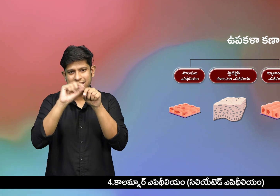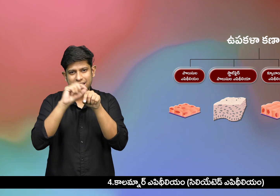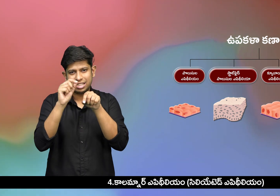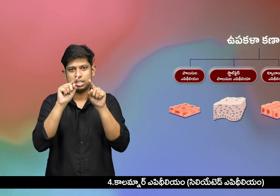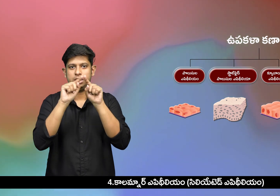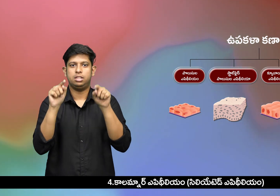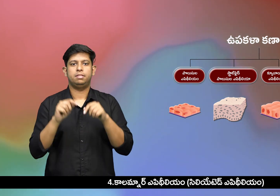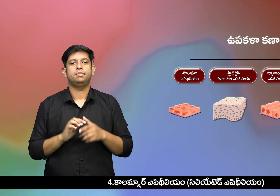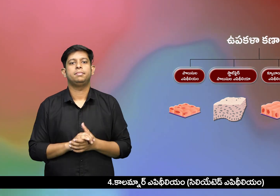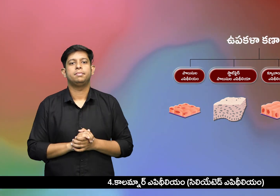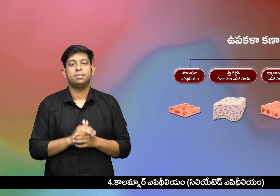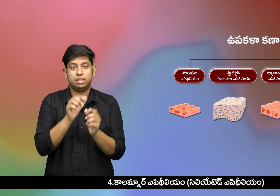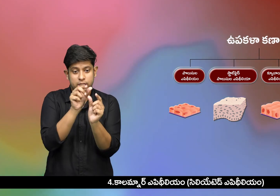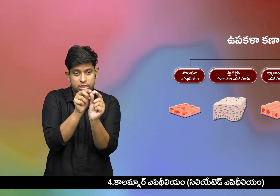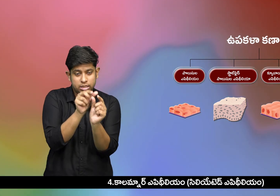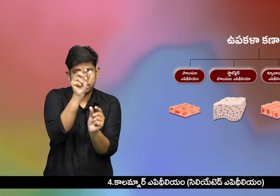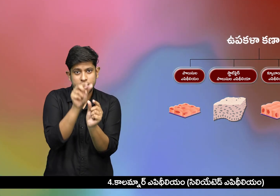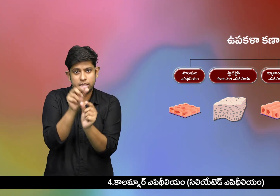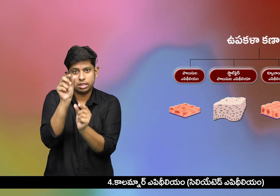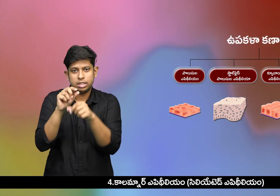ఎపిథీలియం. సిలియేటెడ్ ఎపిథీలియం.